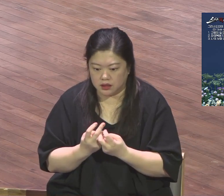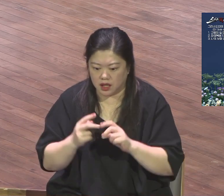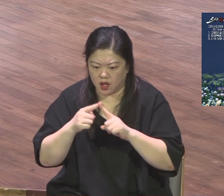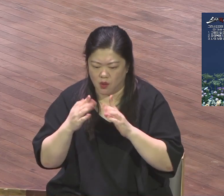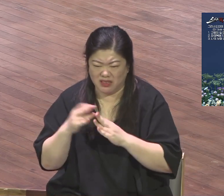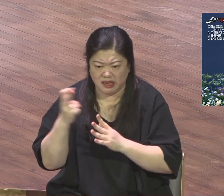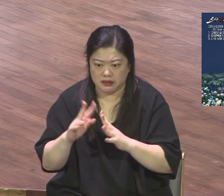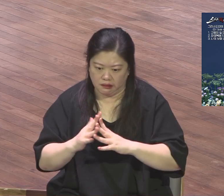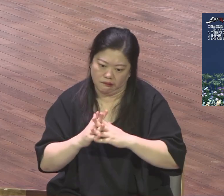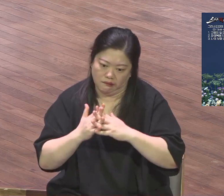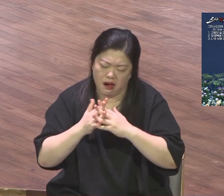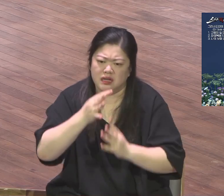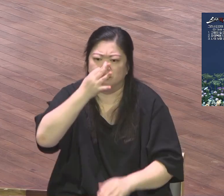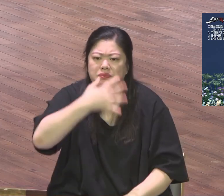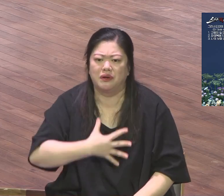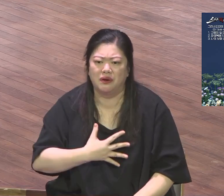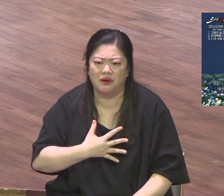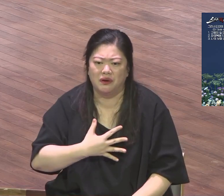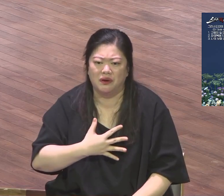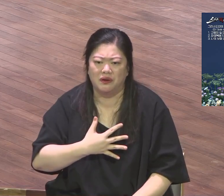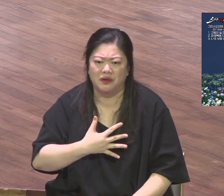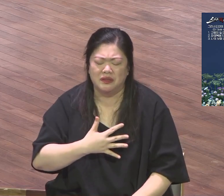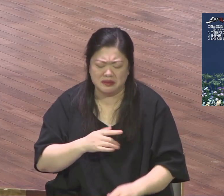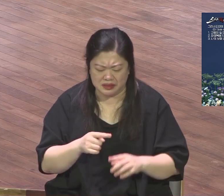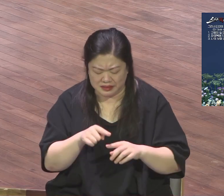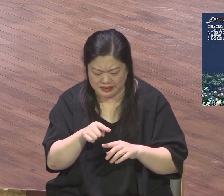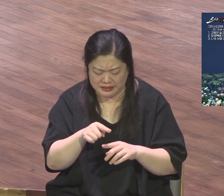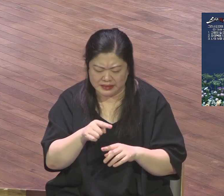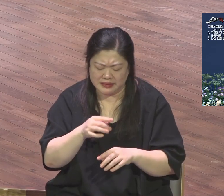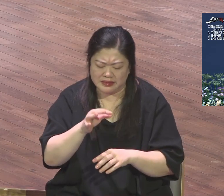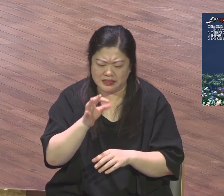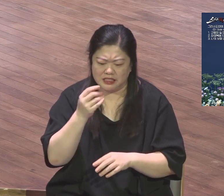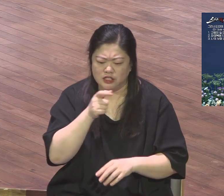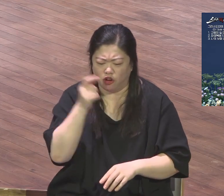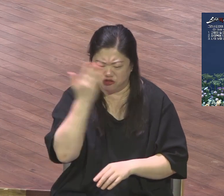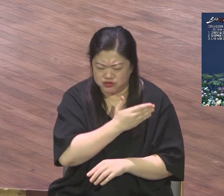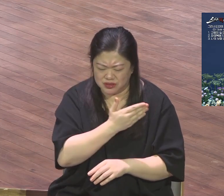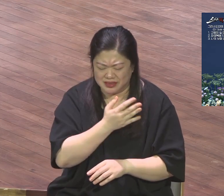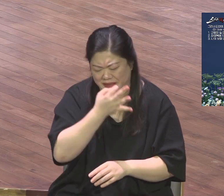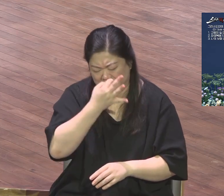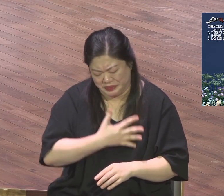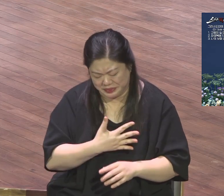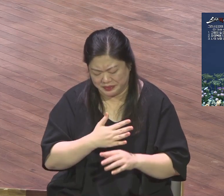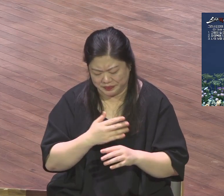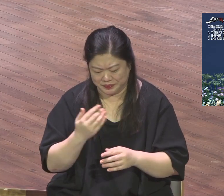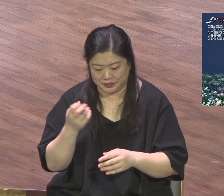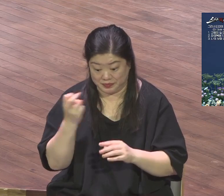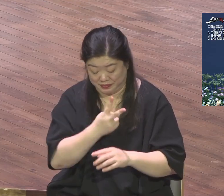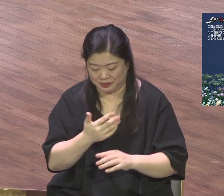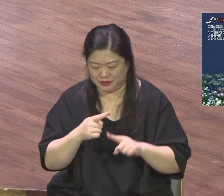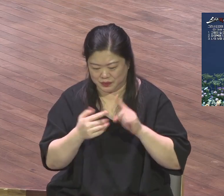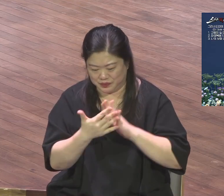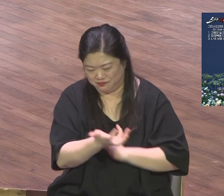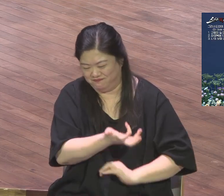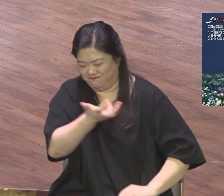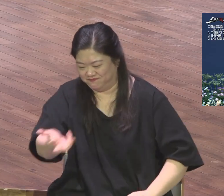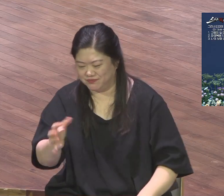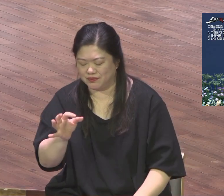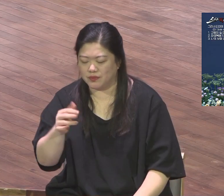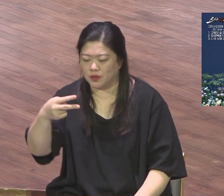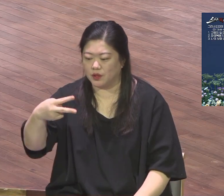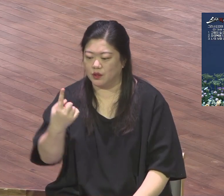있다가 다시 이제 돌산으로 새로운 교회 개척을 해서 8년간 사역을